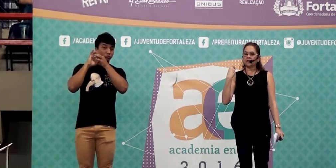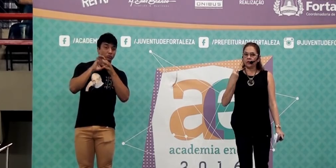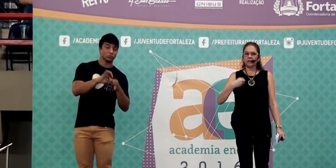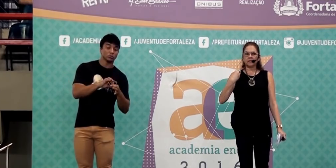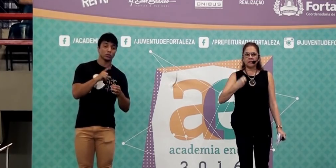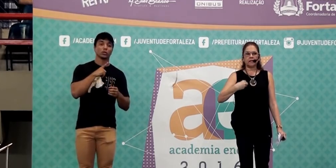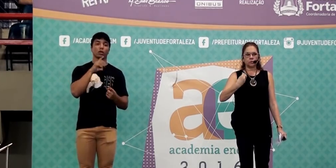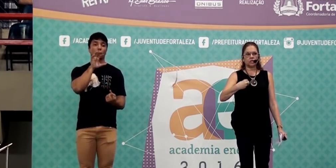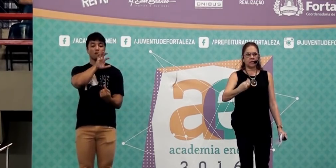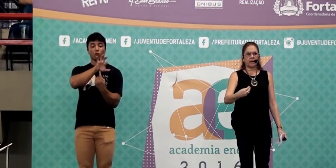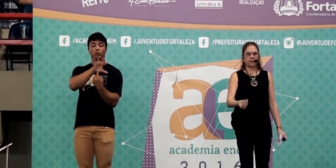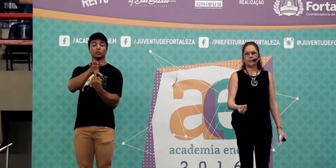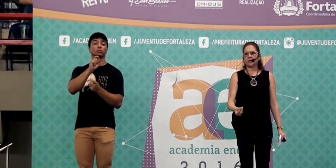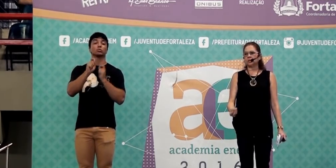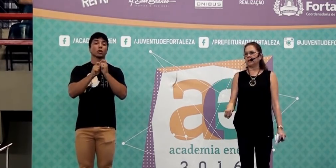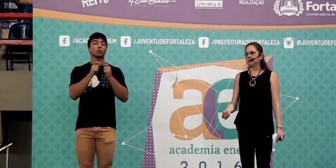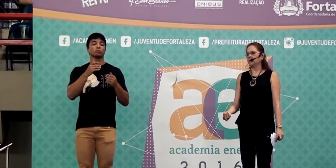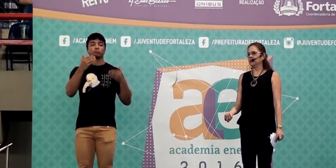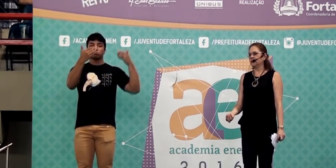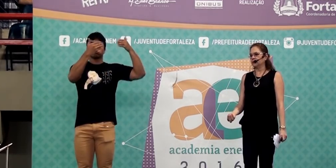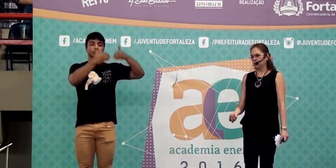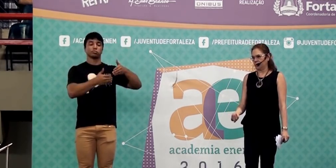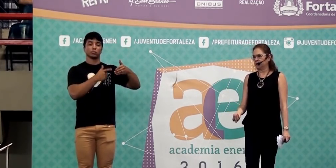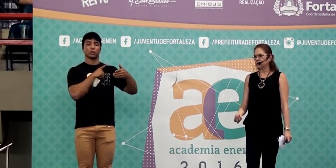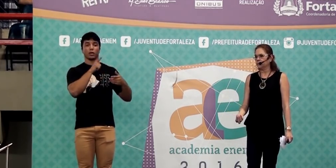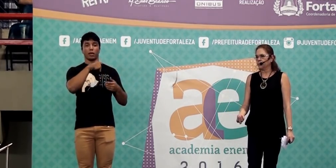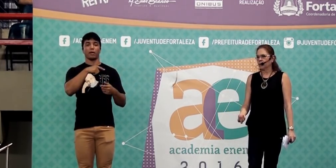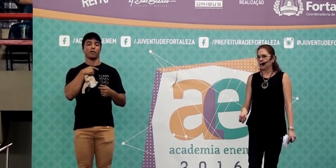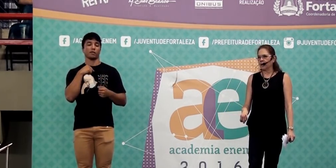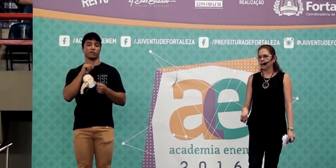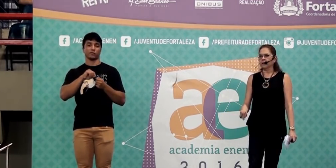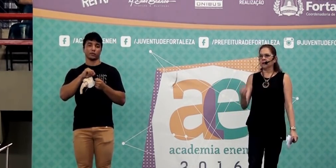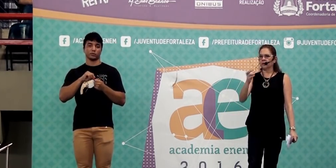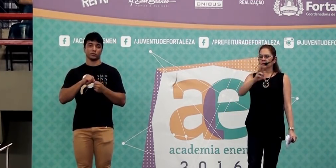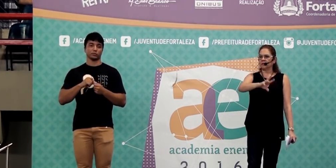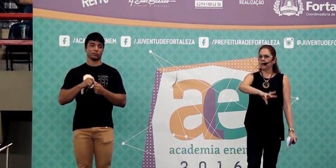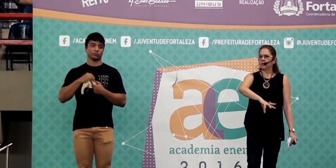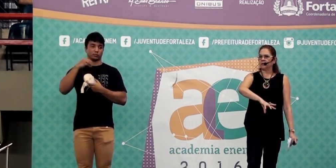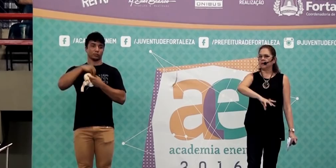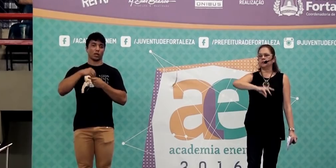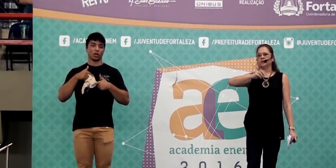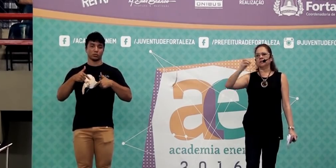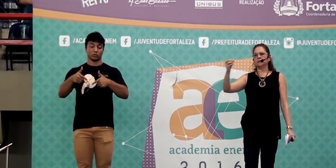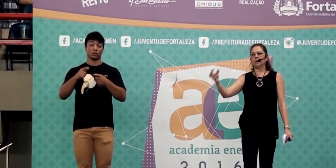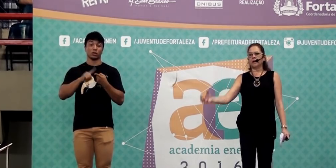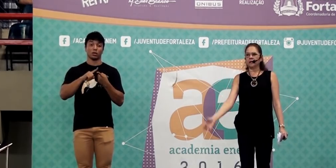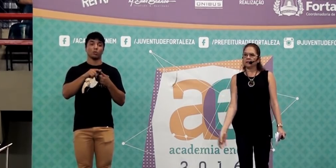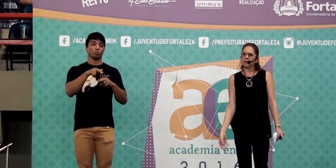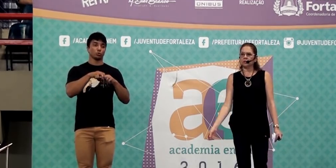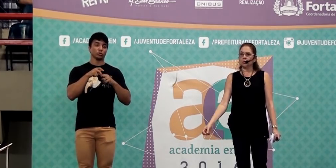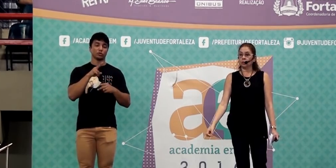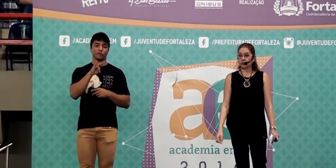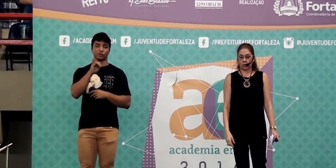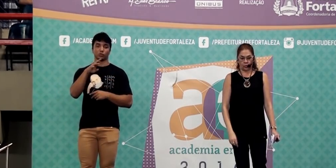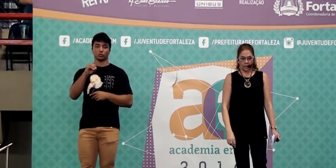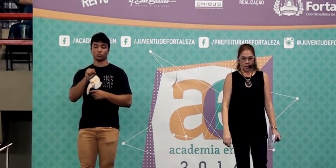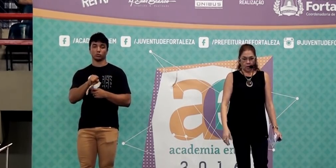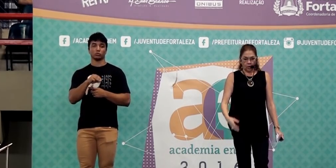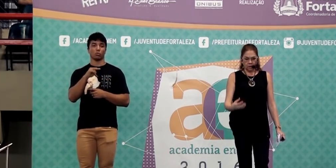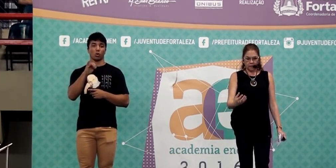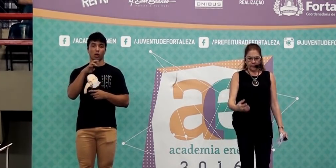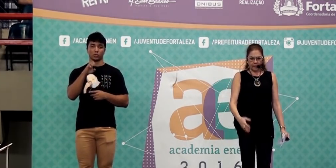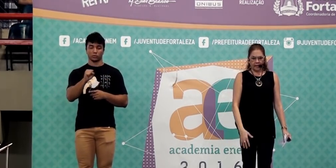eles influenciam diretamente nas nossas ações. Tá? Então eu citei o exemplo do Vinícius de Moraes e do